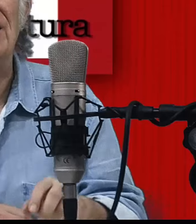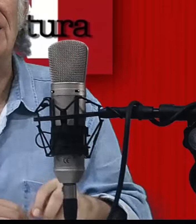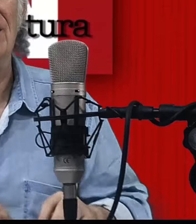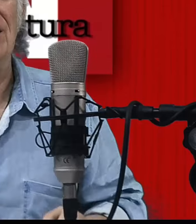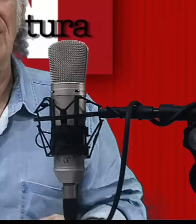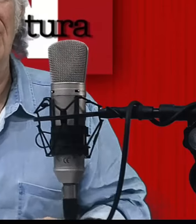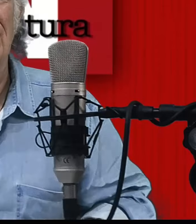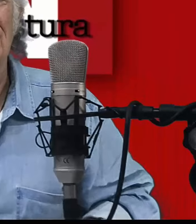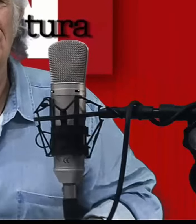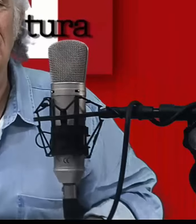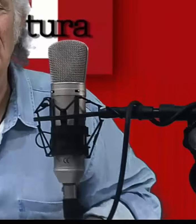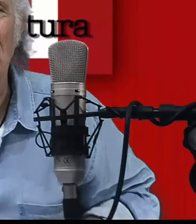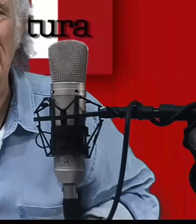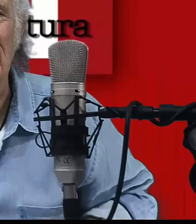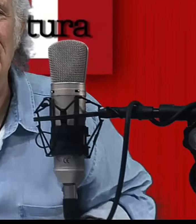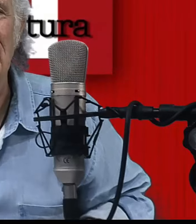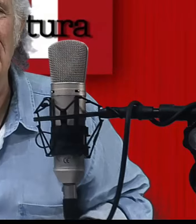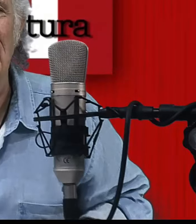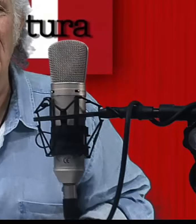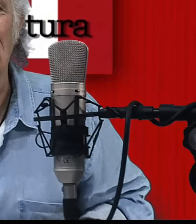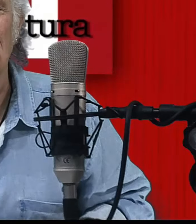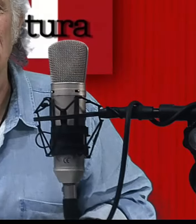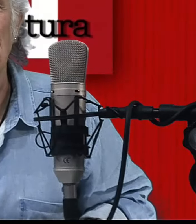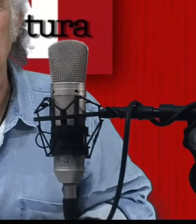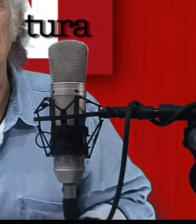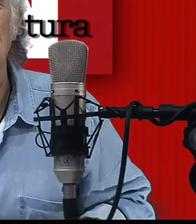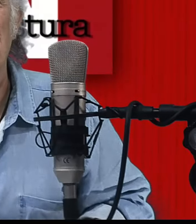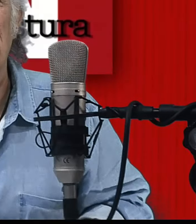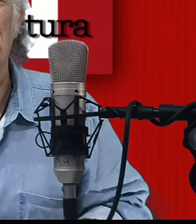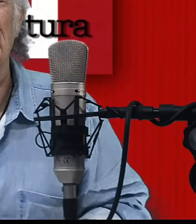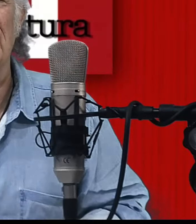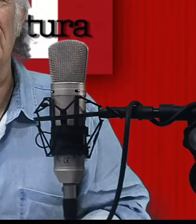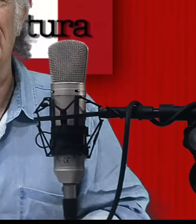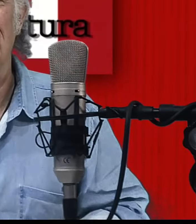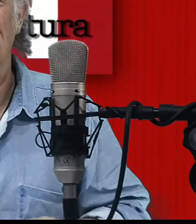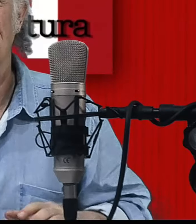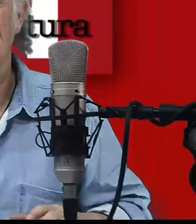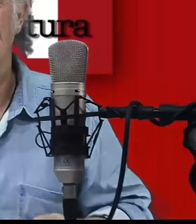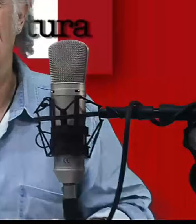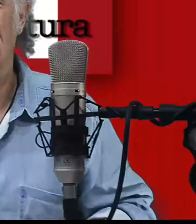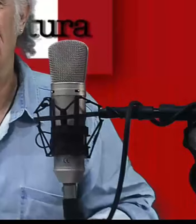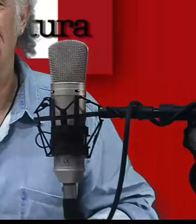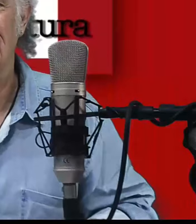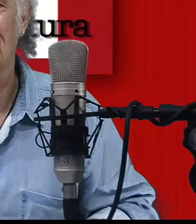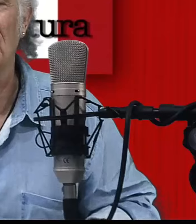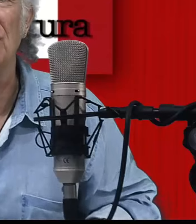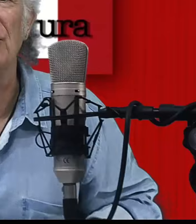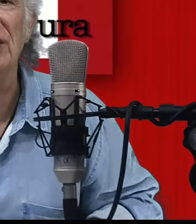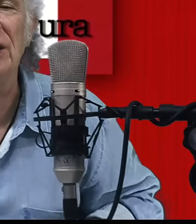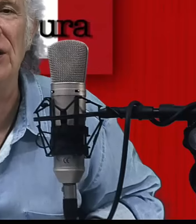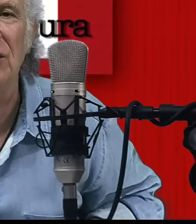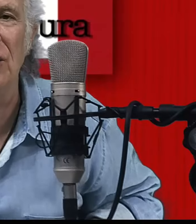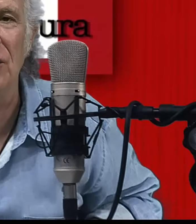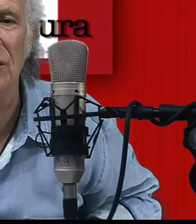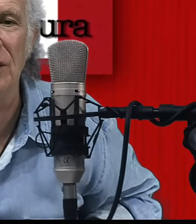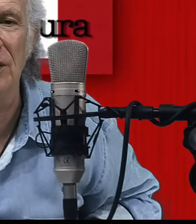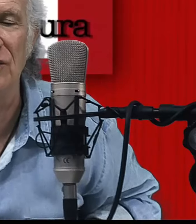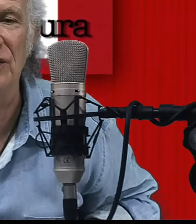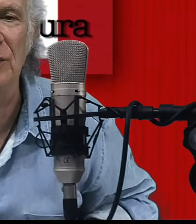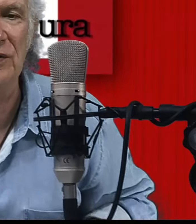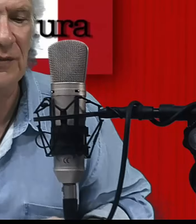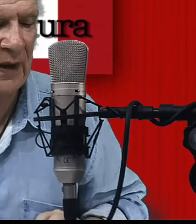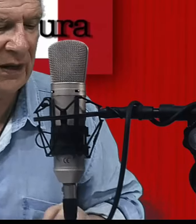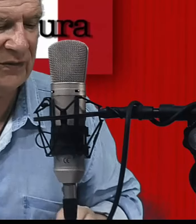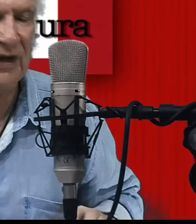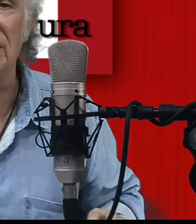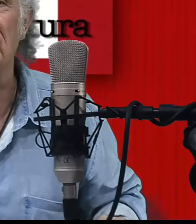La verdad que yo quiero agradecer al Consejo Municipal porque soy muy crítico con el